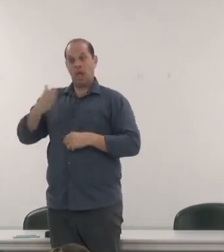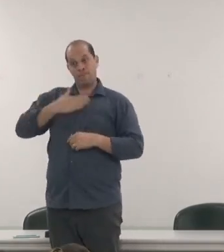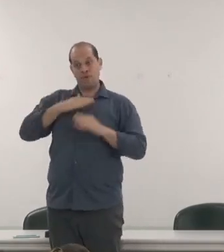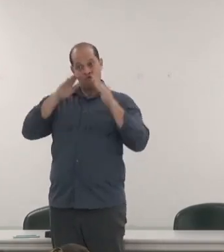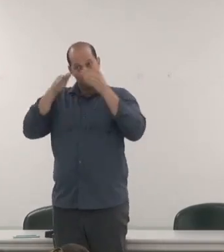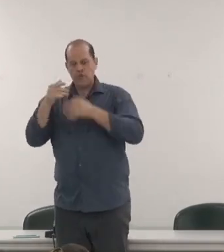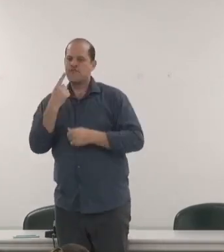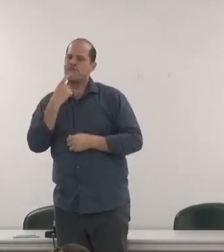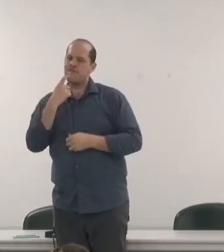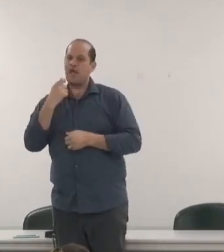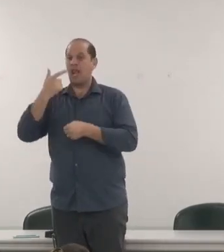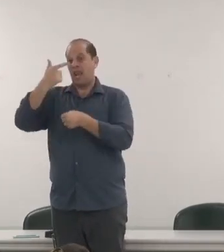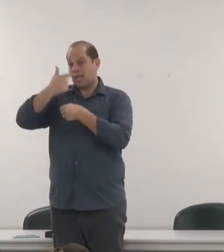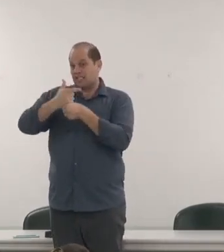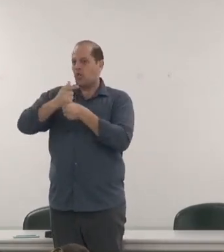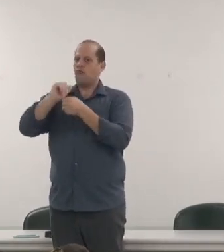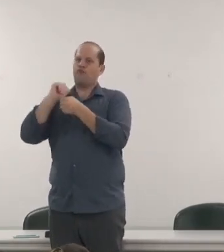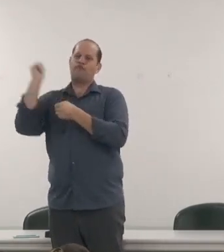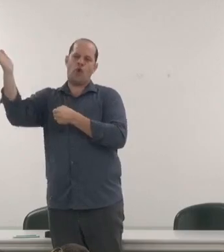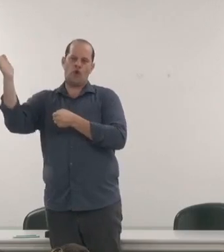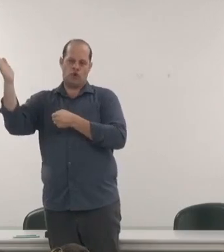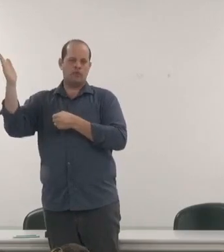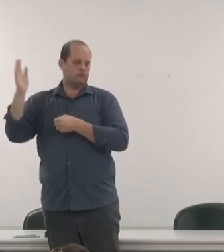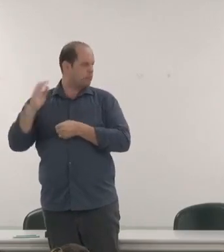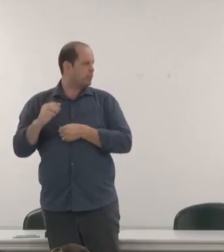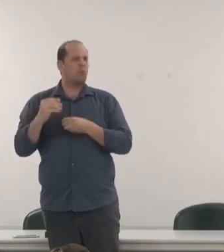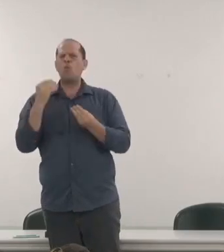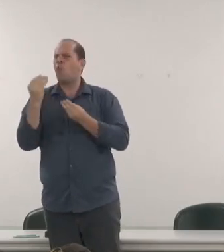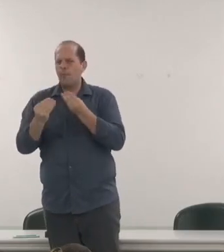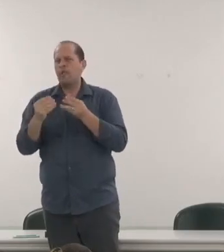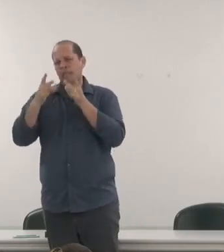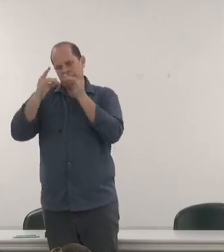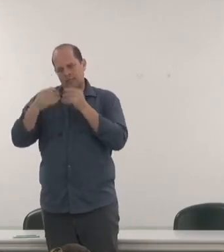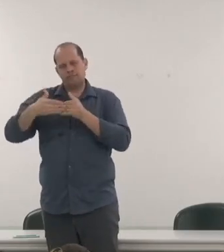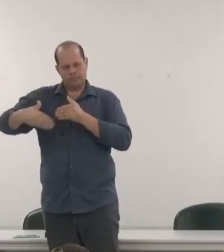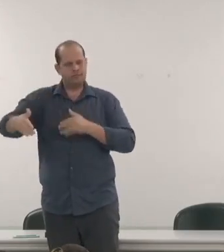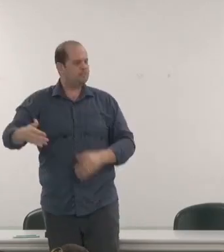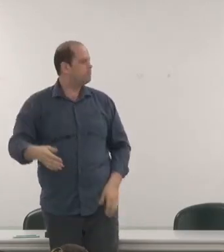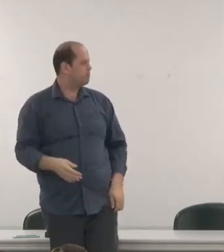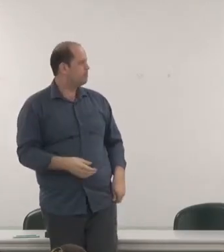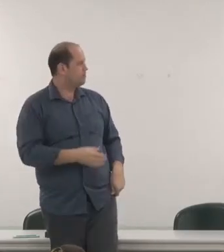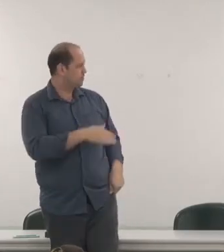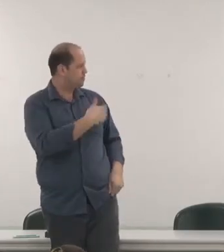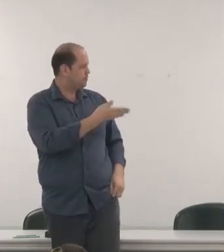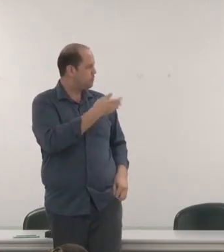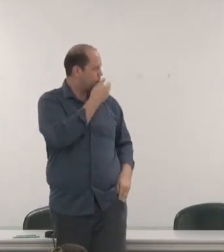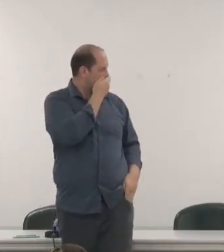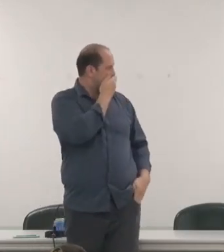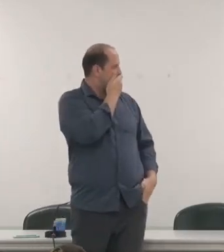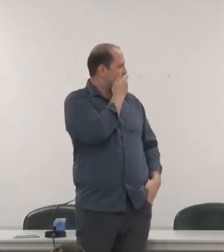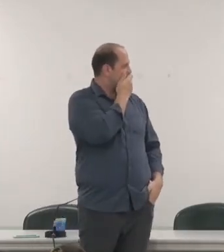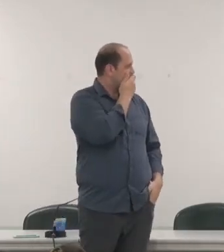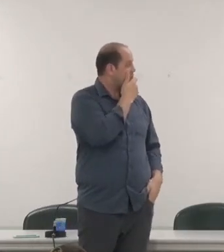sinais canônicos, dicionarizados, mas que dão conta de classificar, organizar em forma,